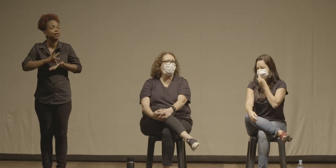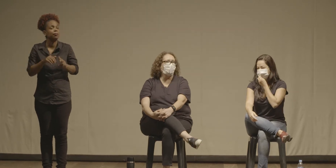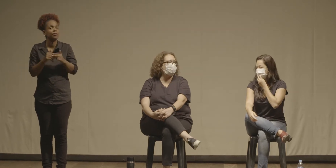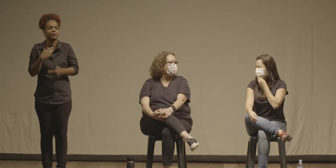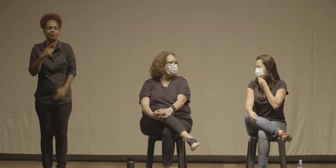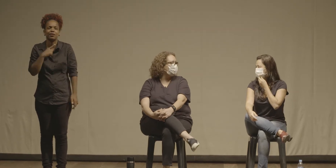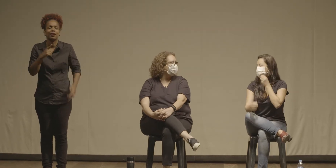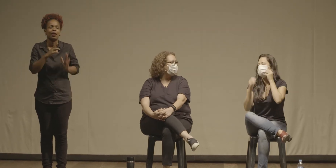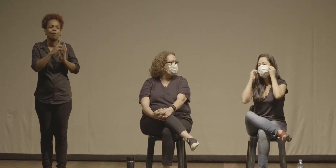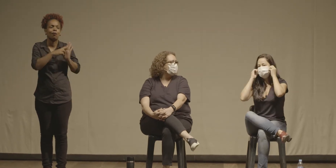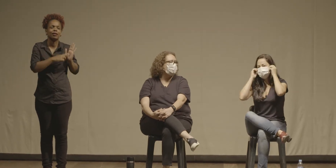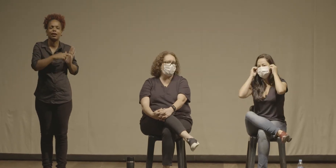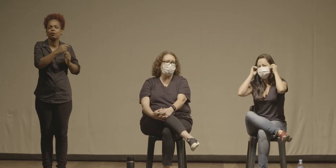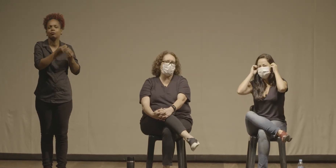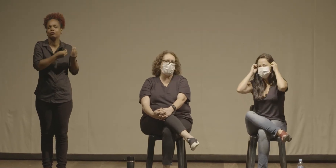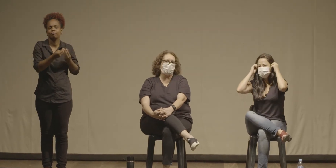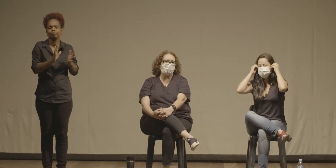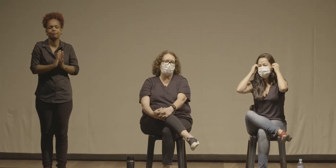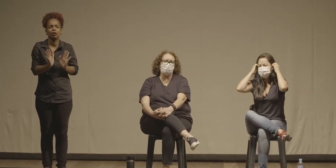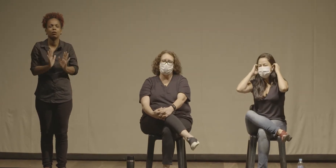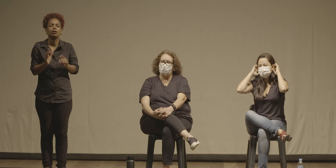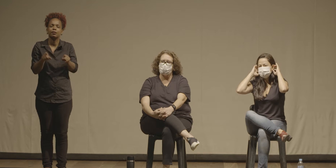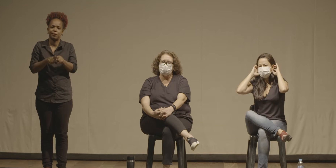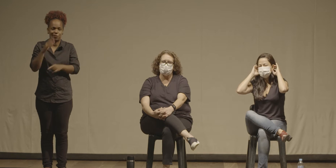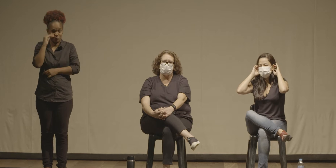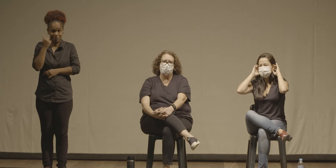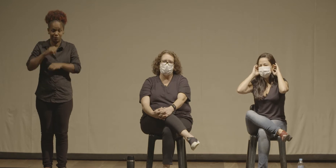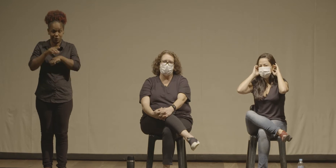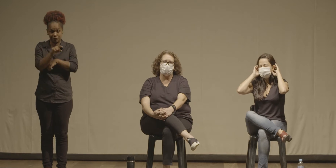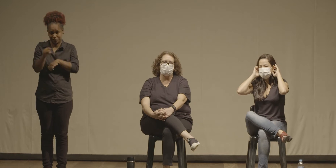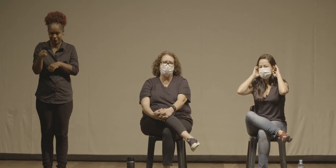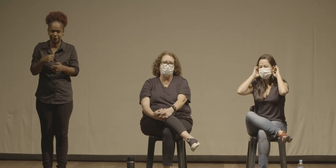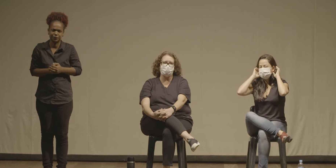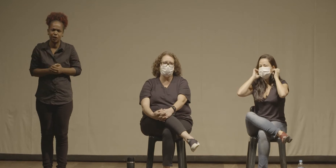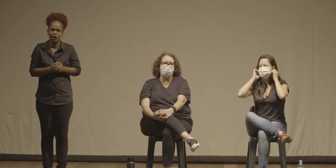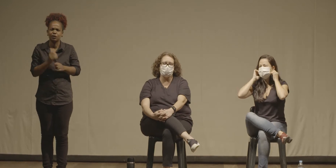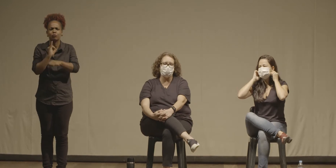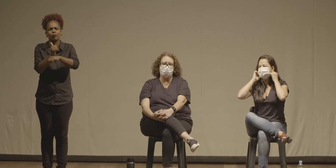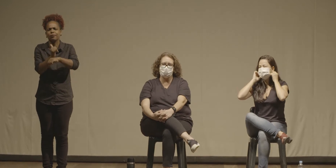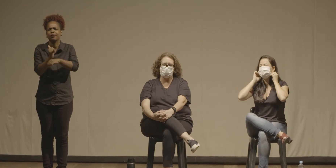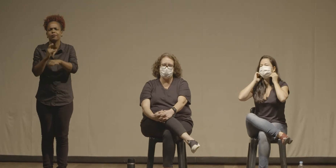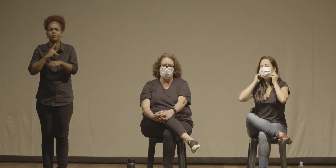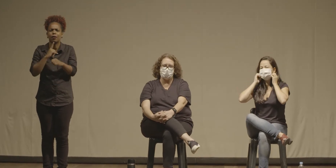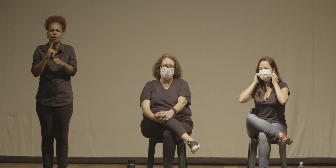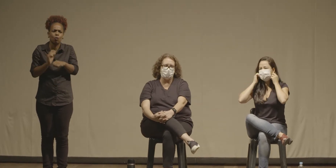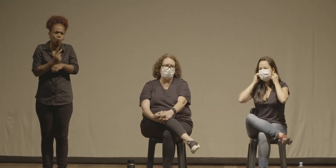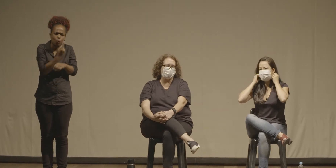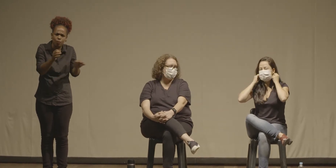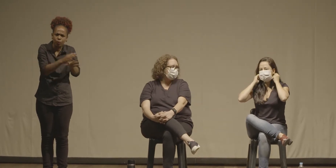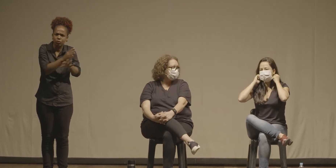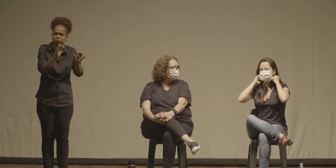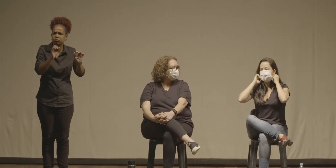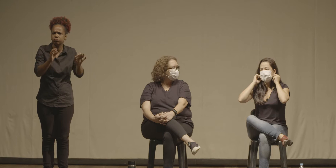foi só um roteiro, né? Sim. E isso também é uma curiosidade. Documentário, você não faz um roteiro só.